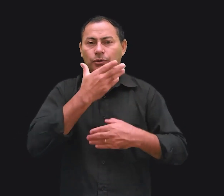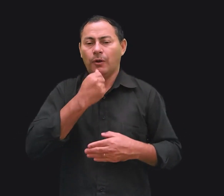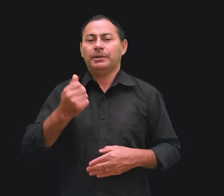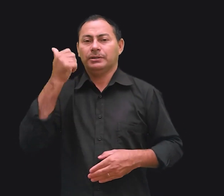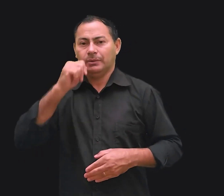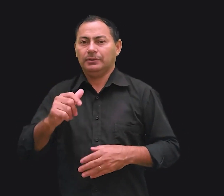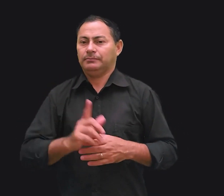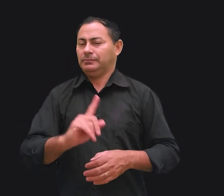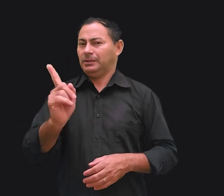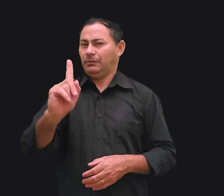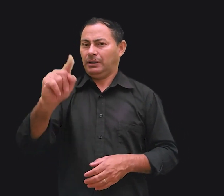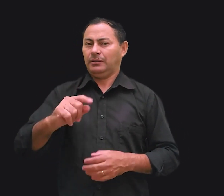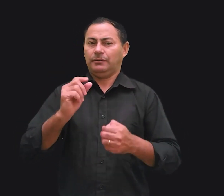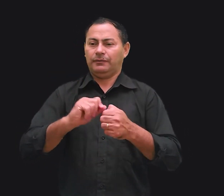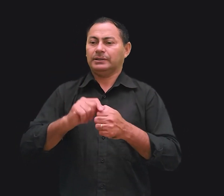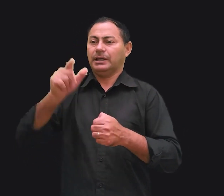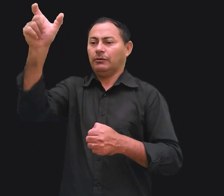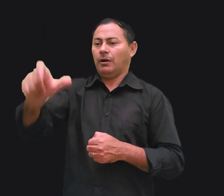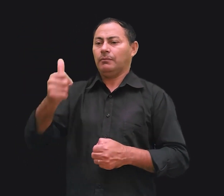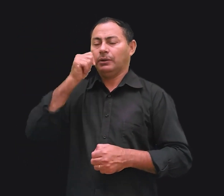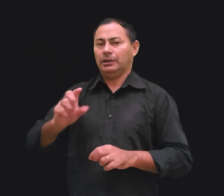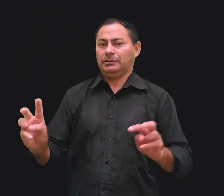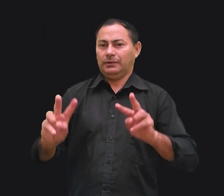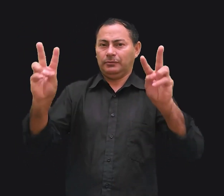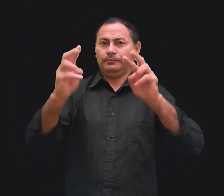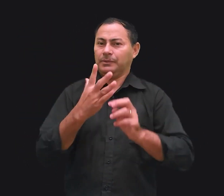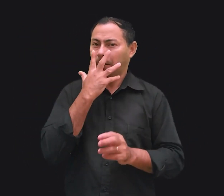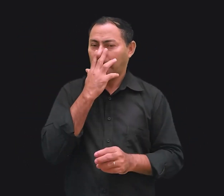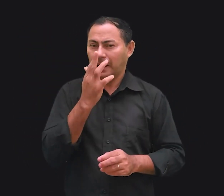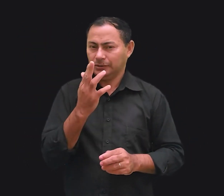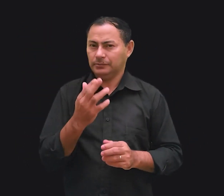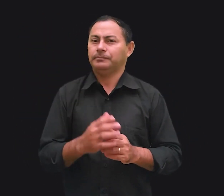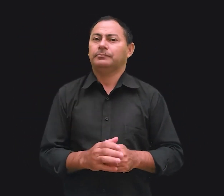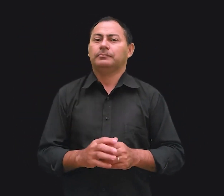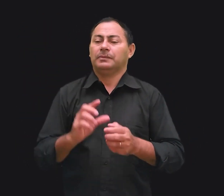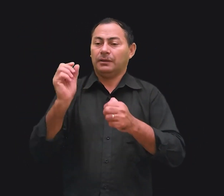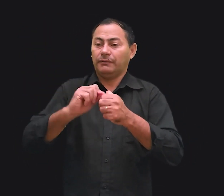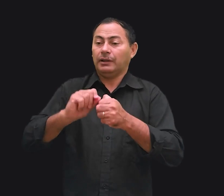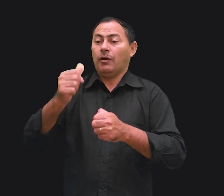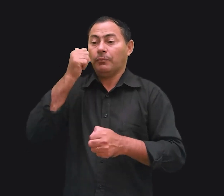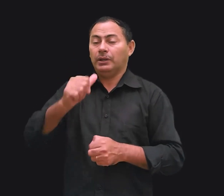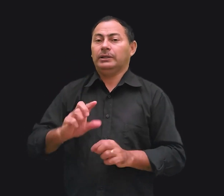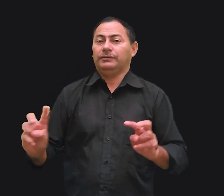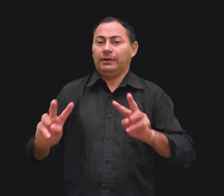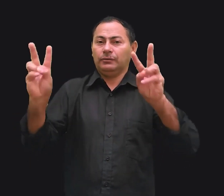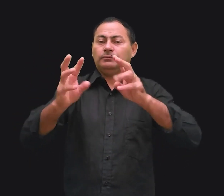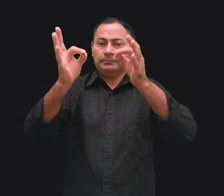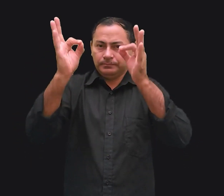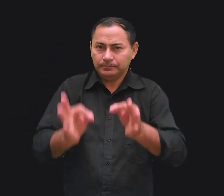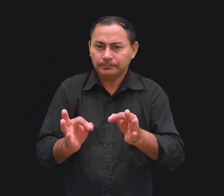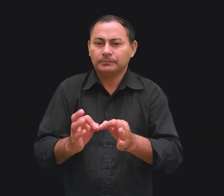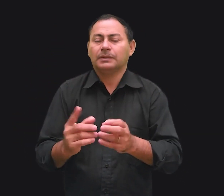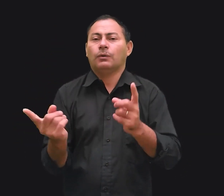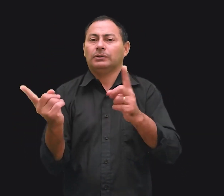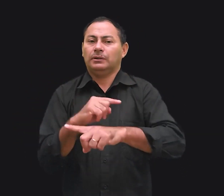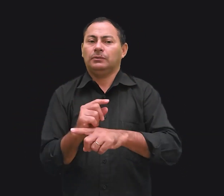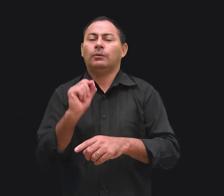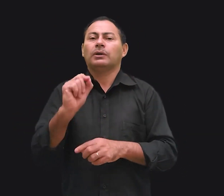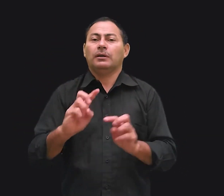de homem e de mulher. Não é isso que faz dela uma mulher de valor. Acho que o que a fará uma mulher de valor é justamente o contrário. O